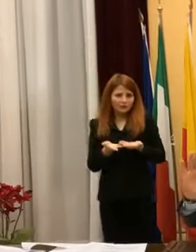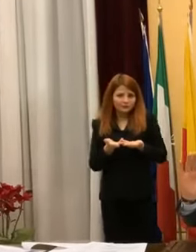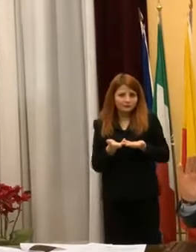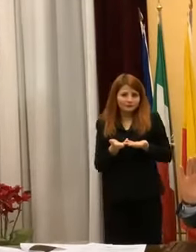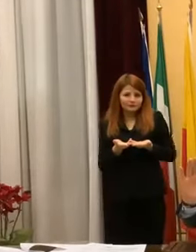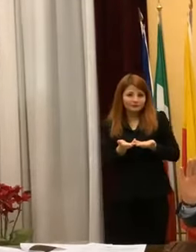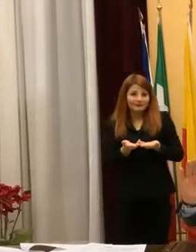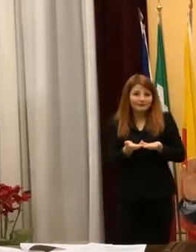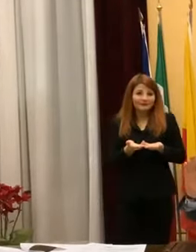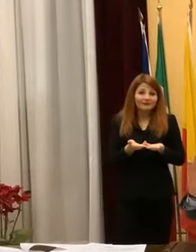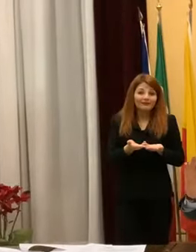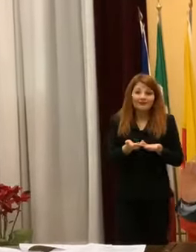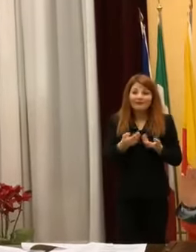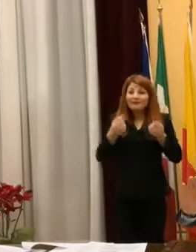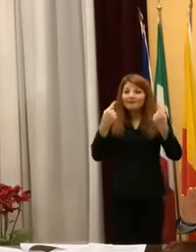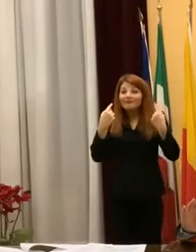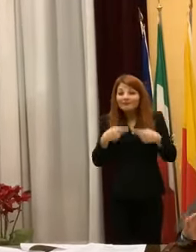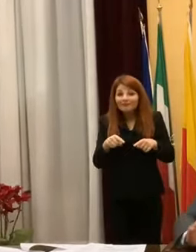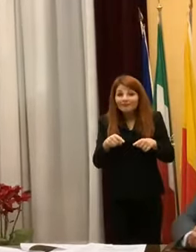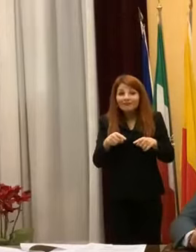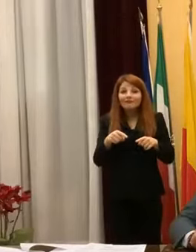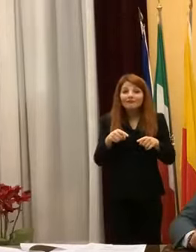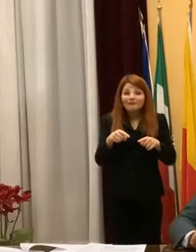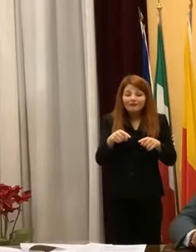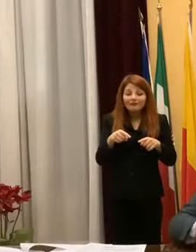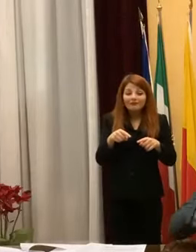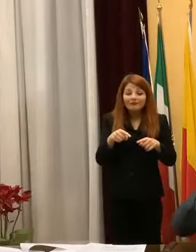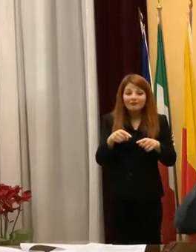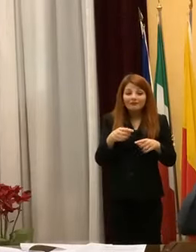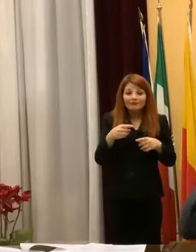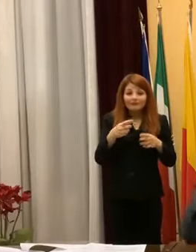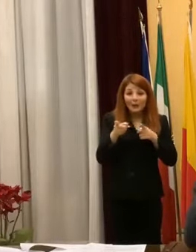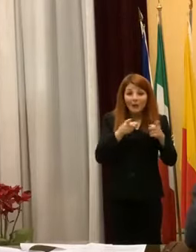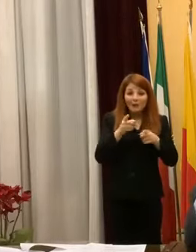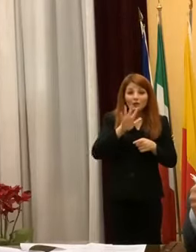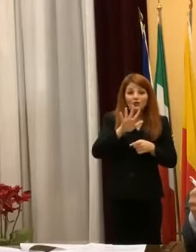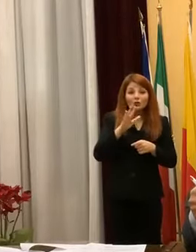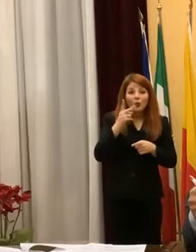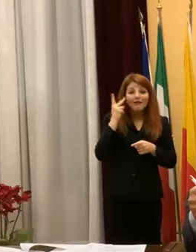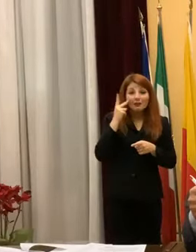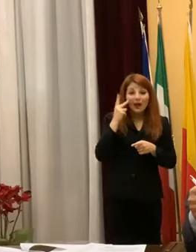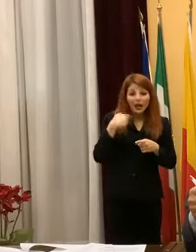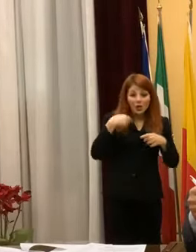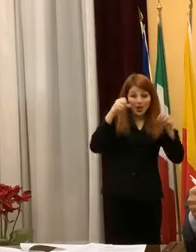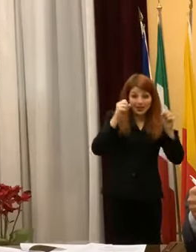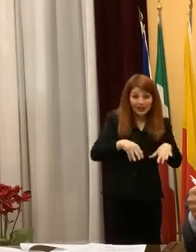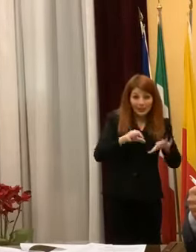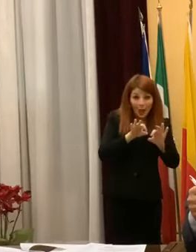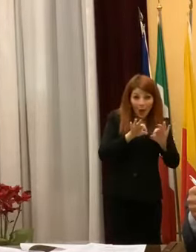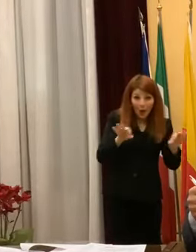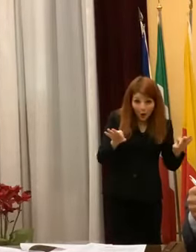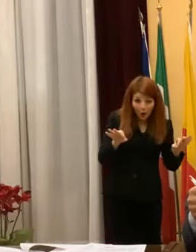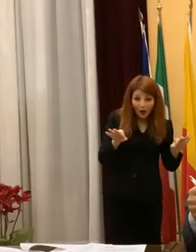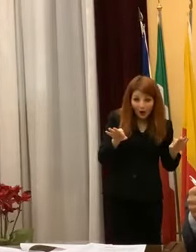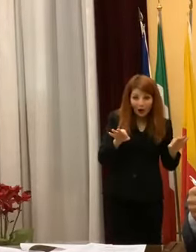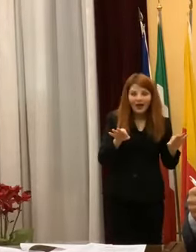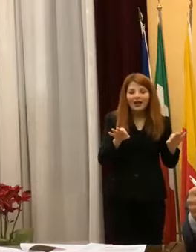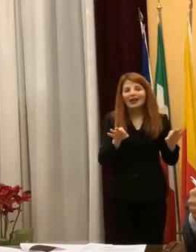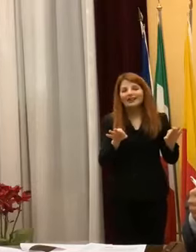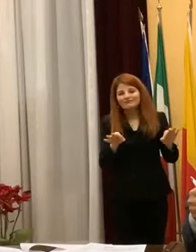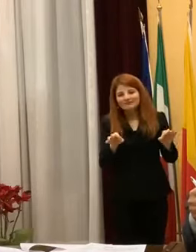Luca si dimetteva o no, mentre De Luca gli ha teso una grande trappola e sono